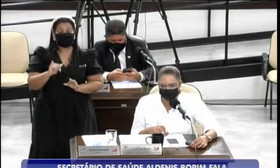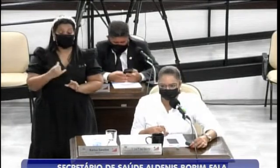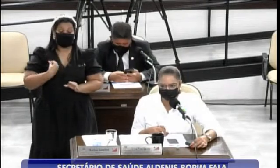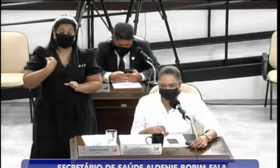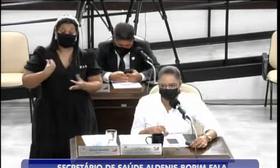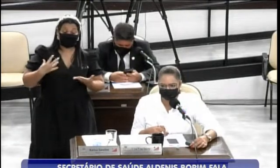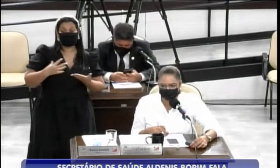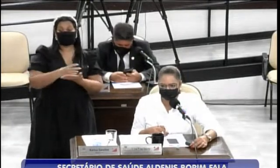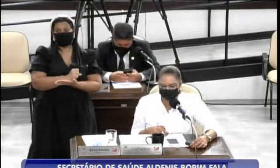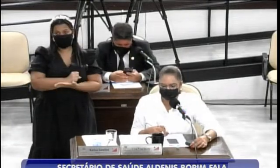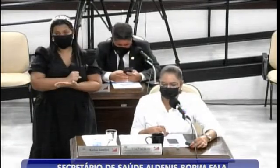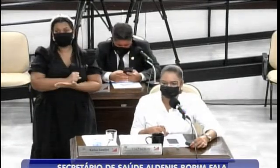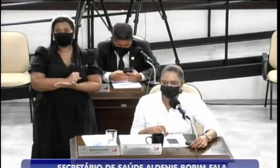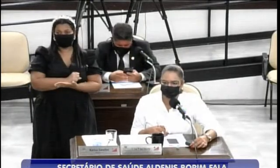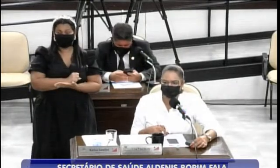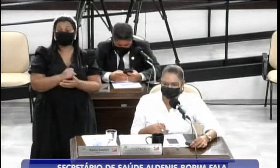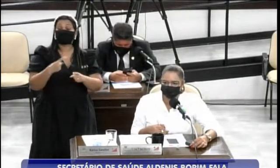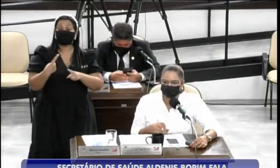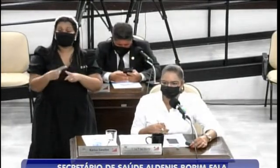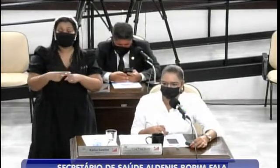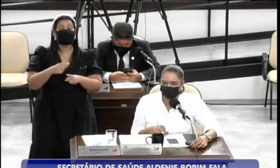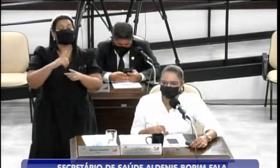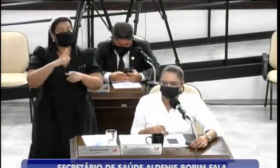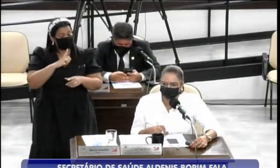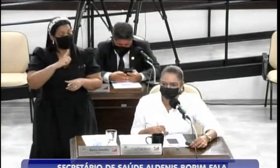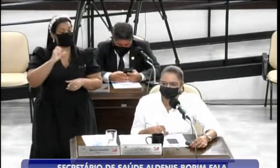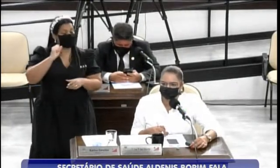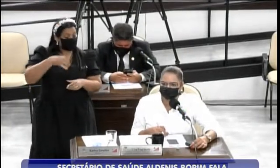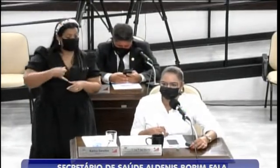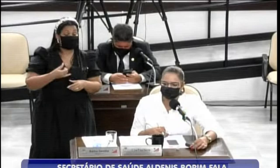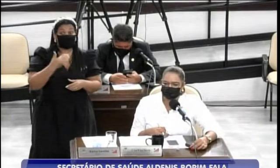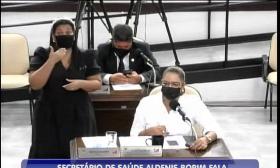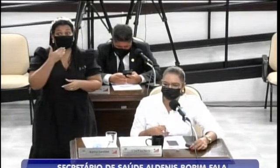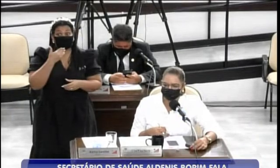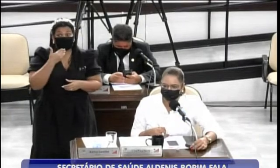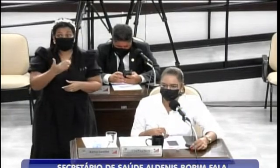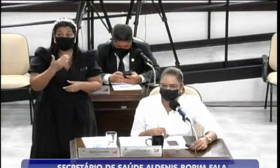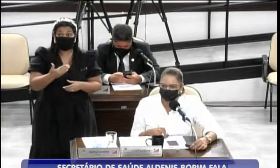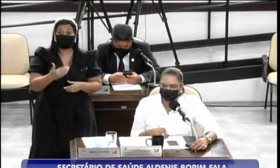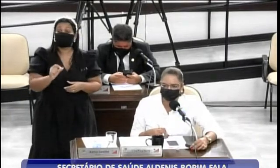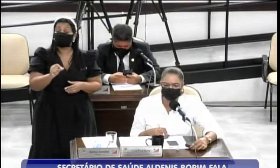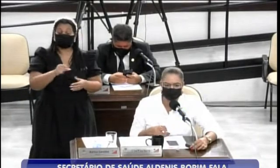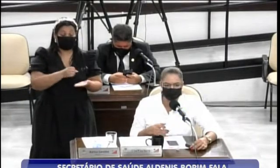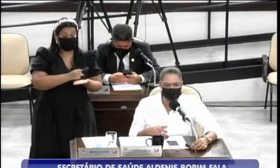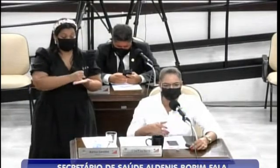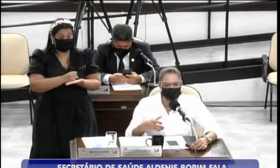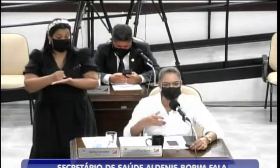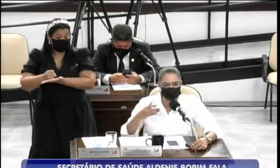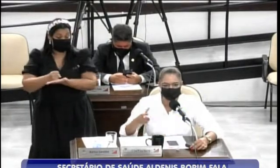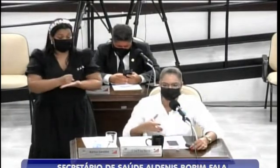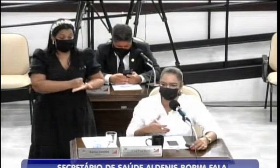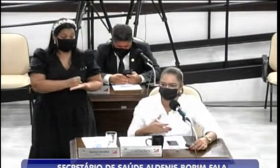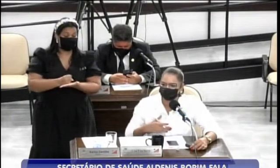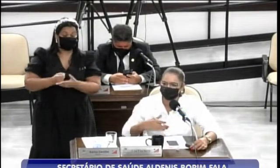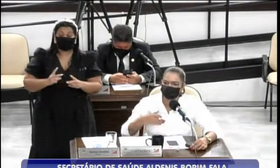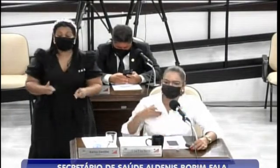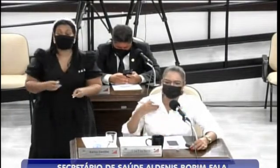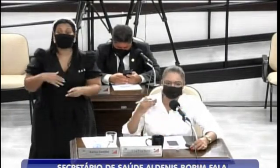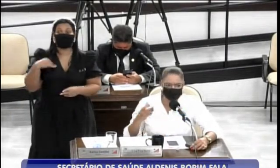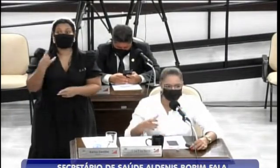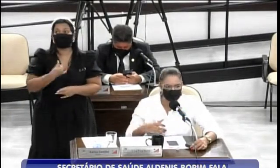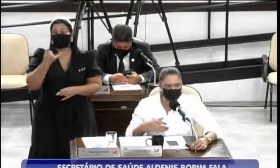muitas vidas, doutor Aldenis, porque existe sim uma demanda na questão de remoção, que vira e mexe nós estamos